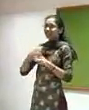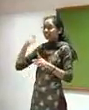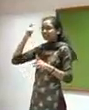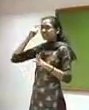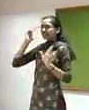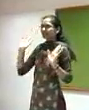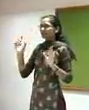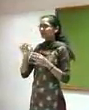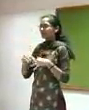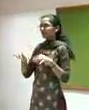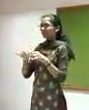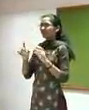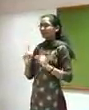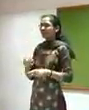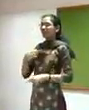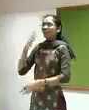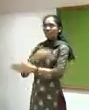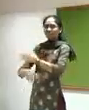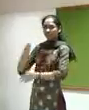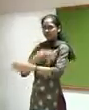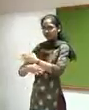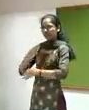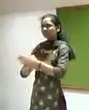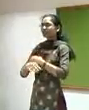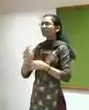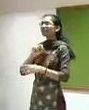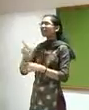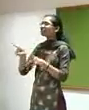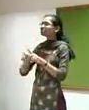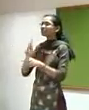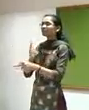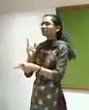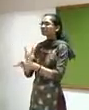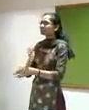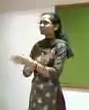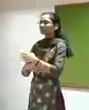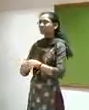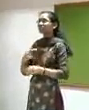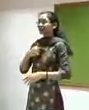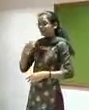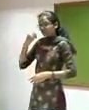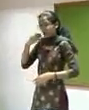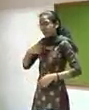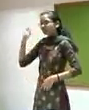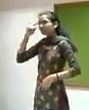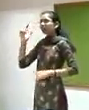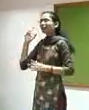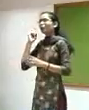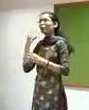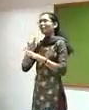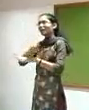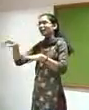विद डिसेबिलिटी एक्ट की डेफिनेशन और सेक्शन 47 की जूरिस्प्रूडेंस, इन तीनों चीजों को का मिश्रण